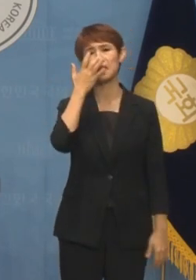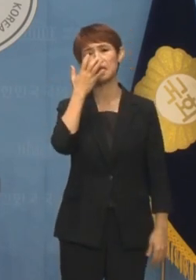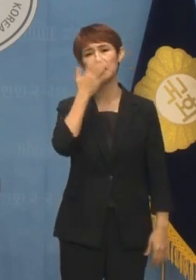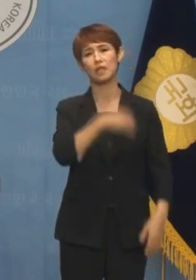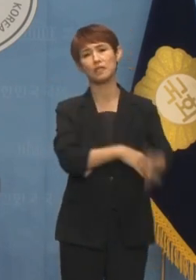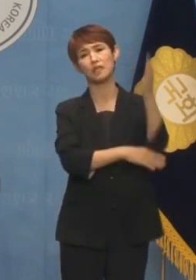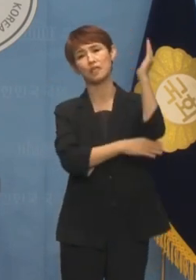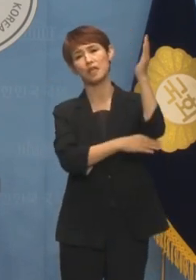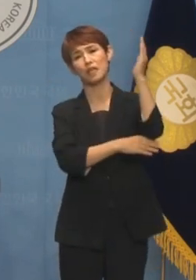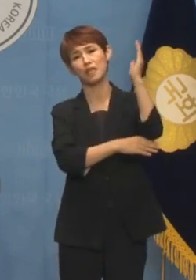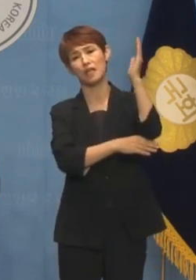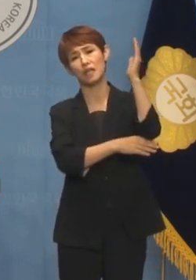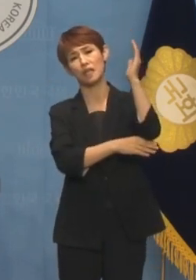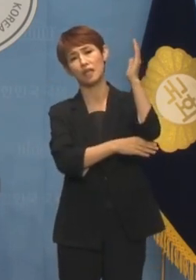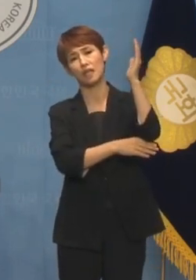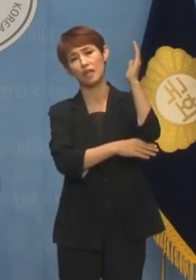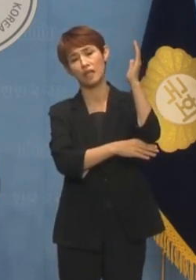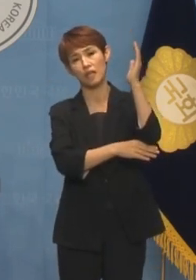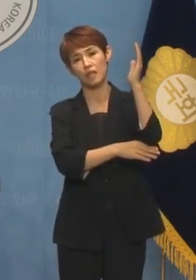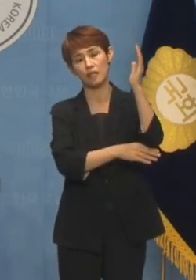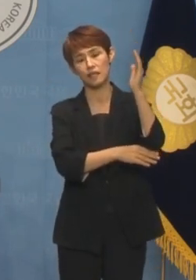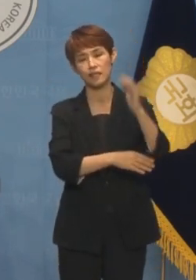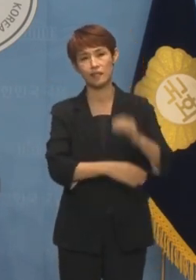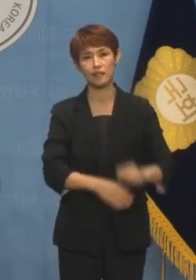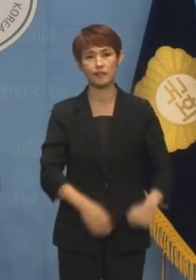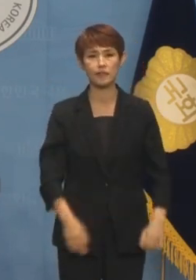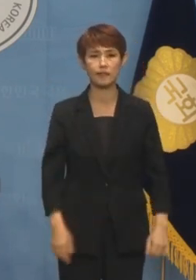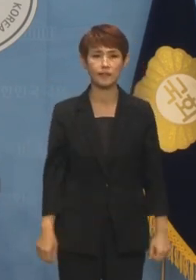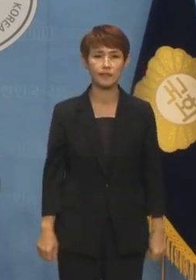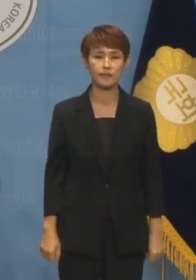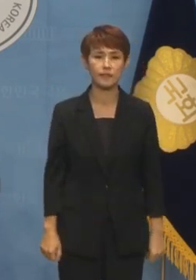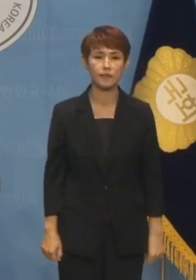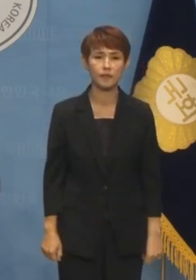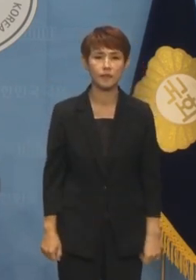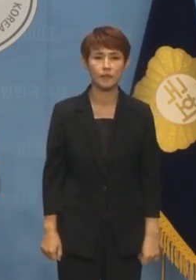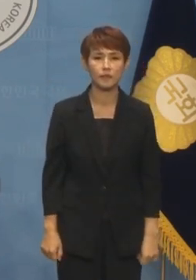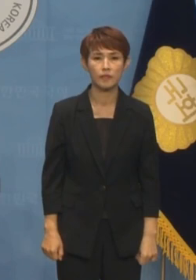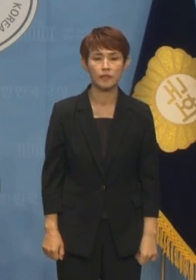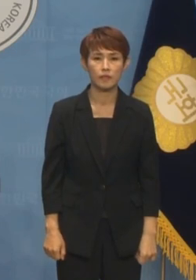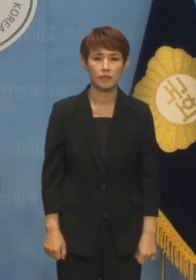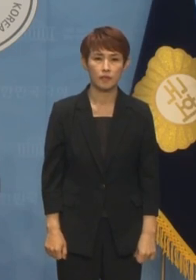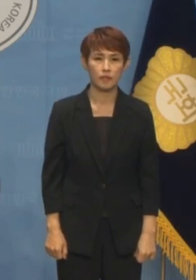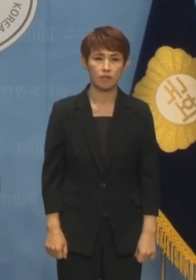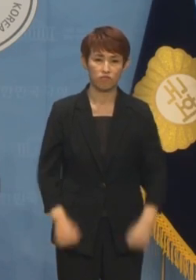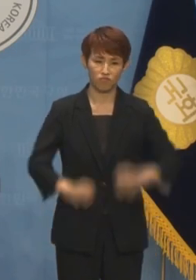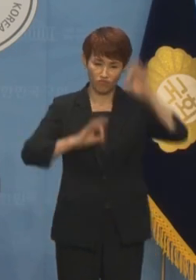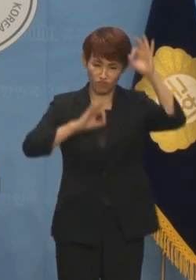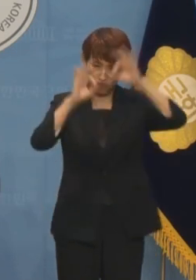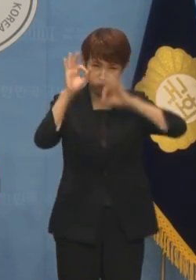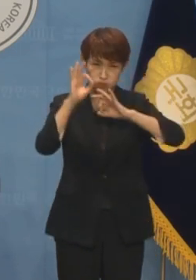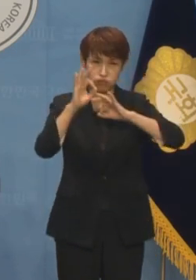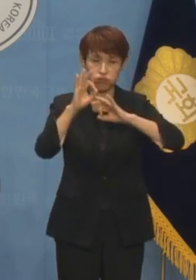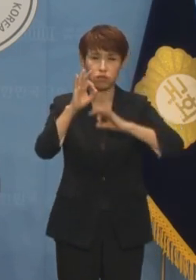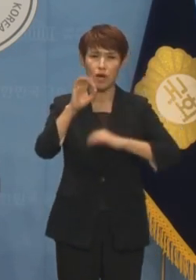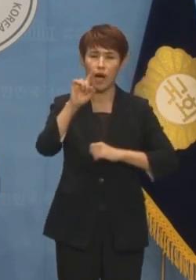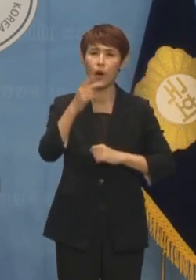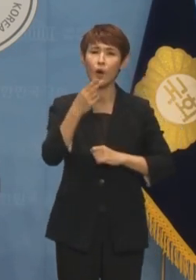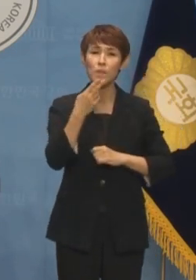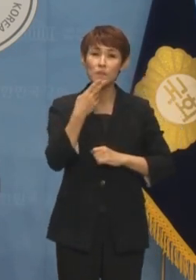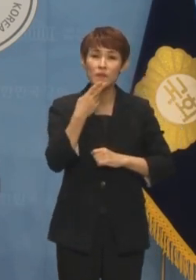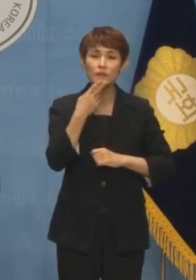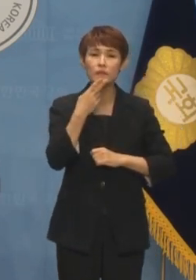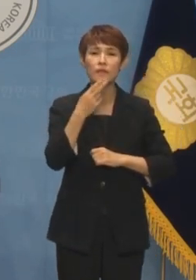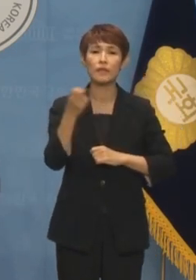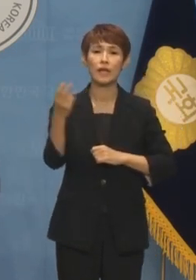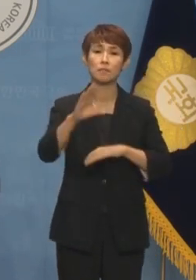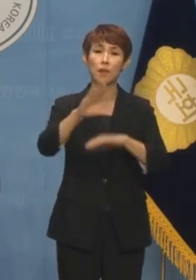느꼈다라는 책임 회피로 시작하고 끝난 기자회견이었습니다. 실소조차 나지 않는 재방송은